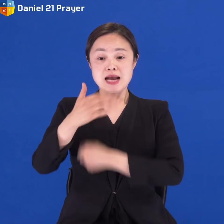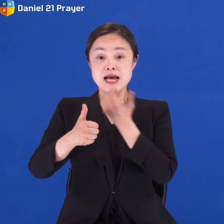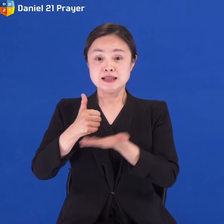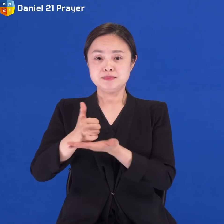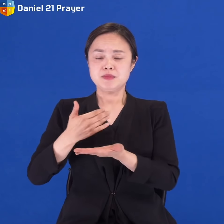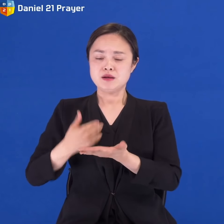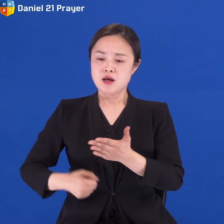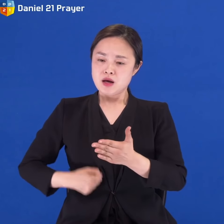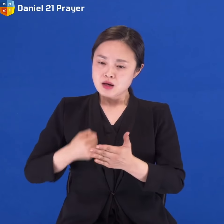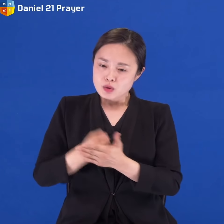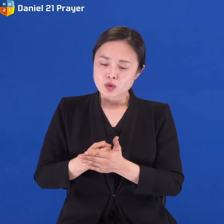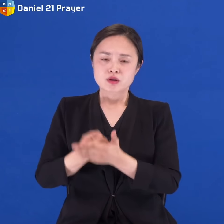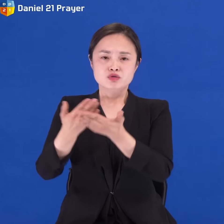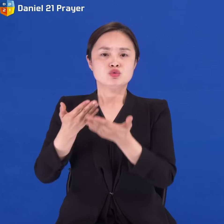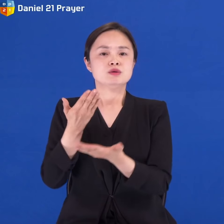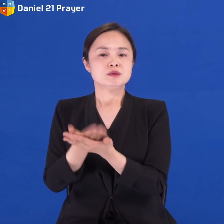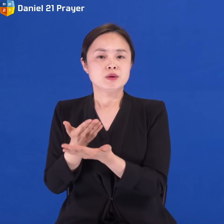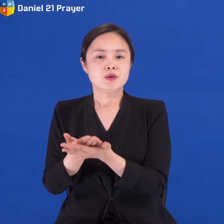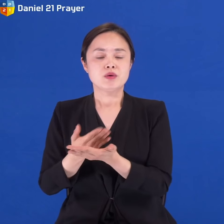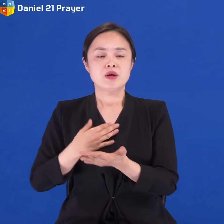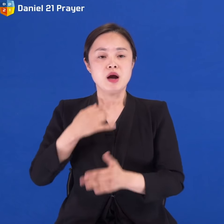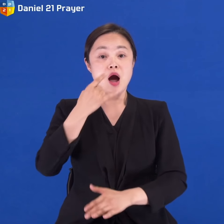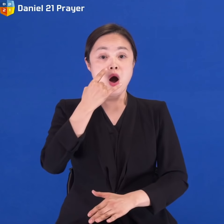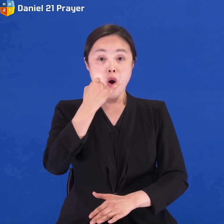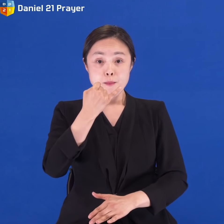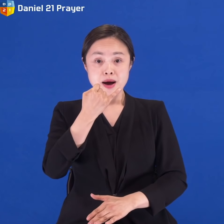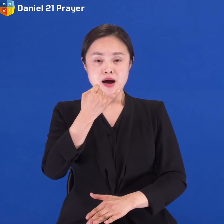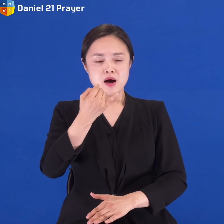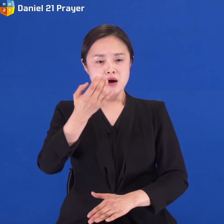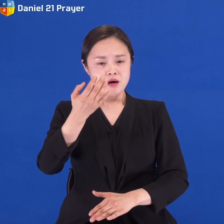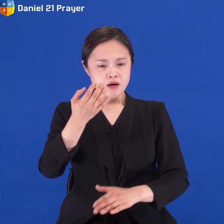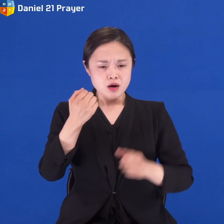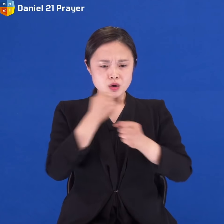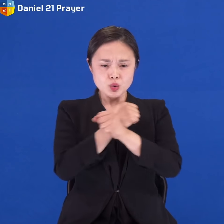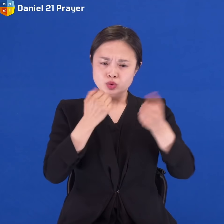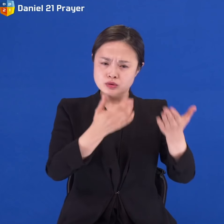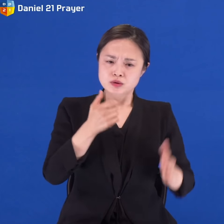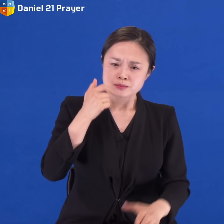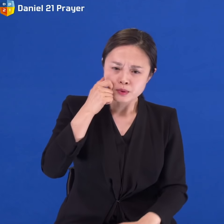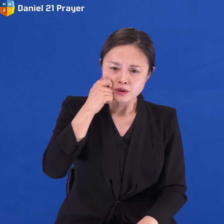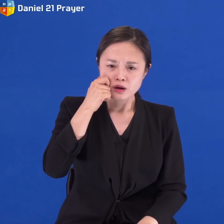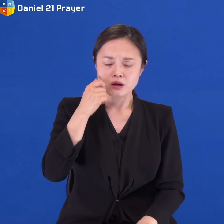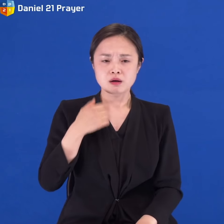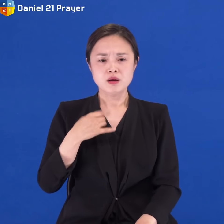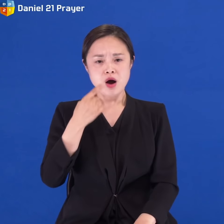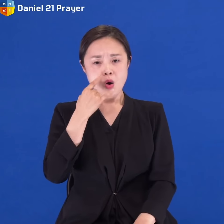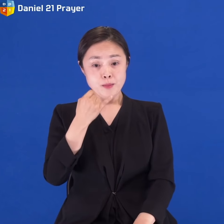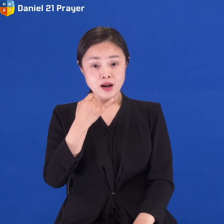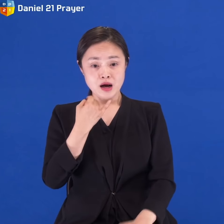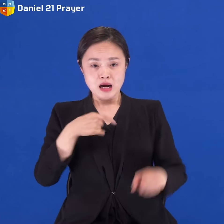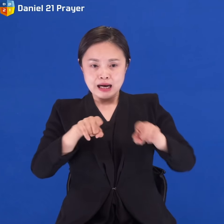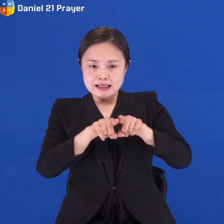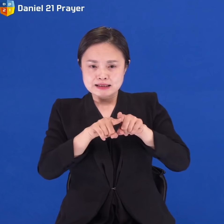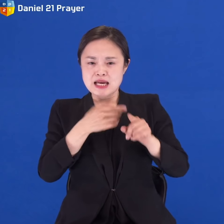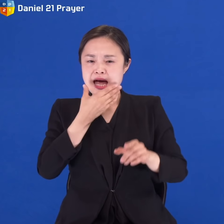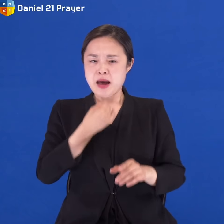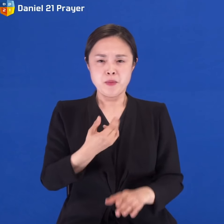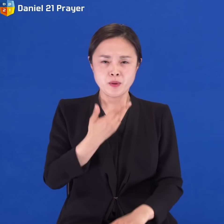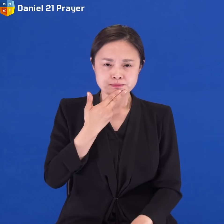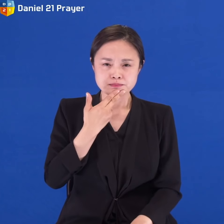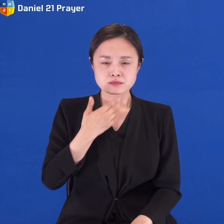엄마의 사랑이 느껴지지 않나? 엄마의 말이 왜 의심스러운가? 왜 나는 엄마랑 사진을 찍지 않는가? 나는 왜 언니와의 추억이